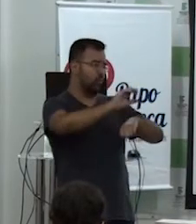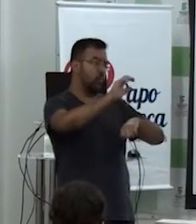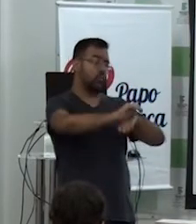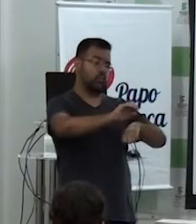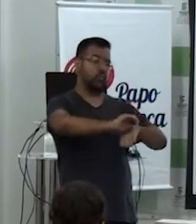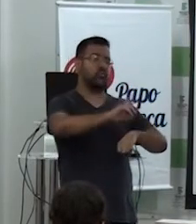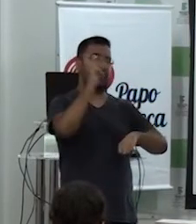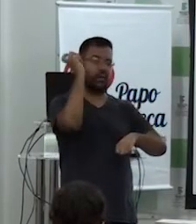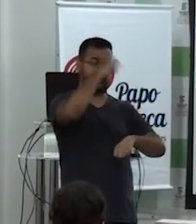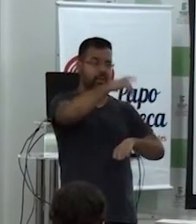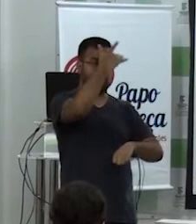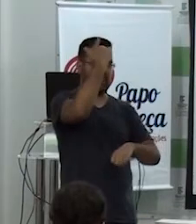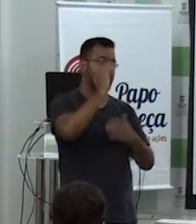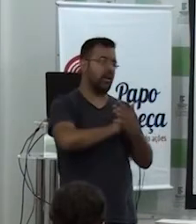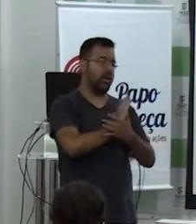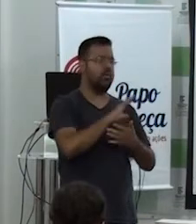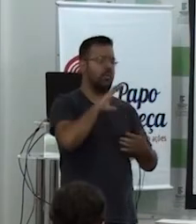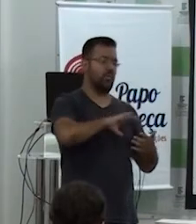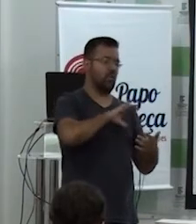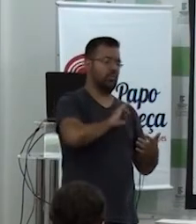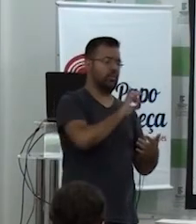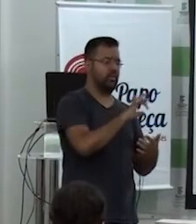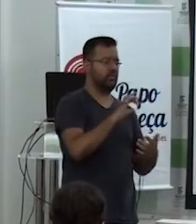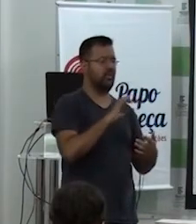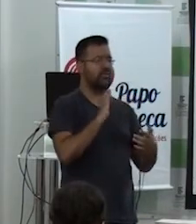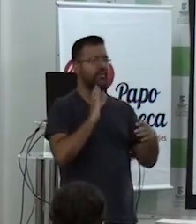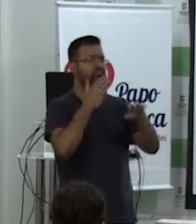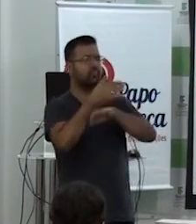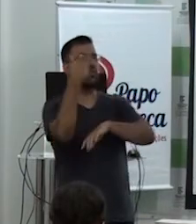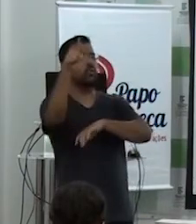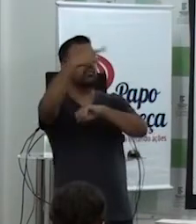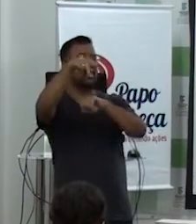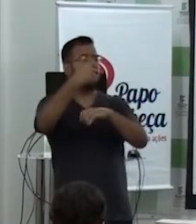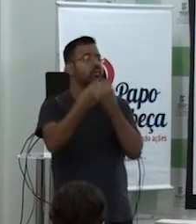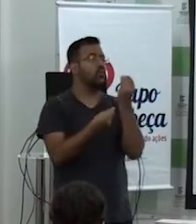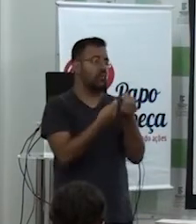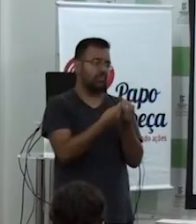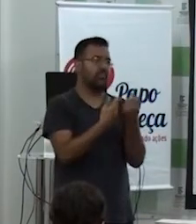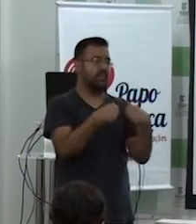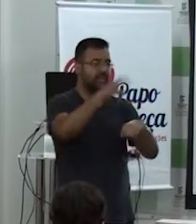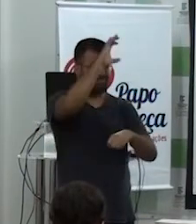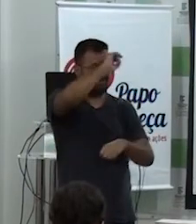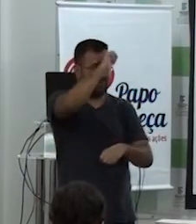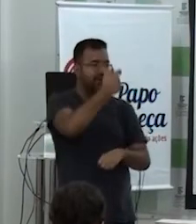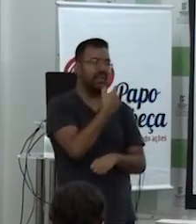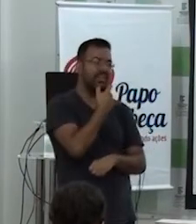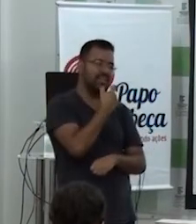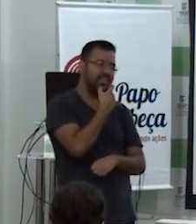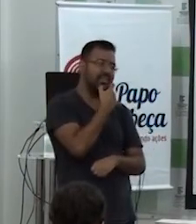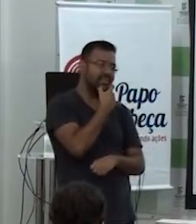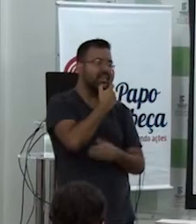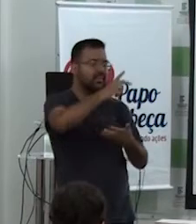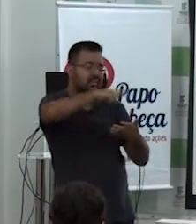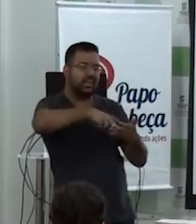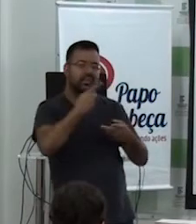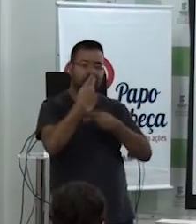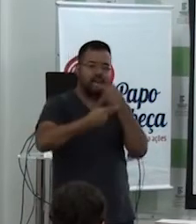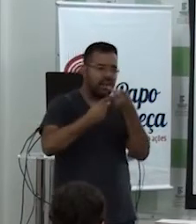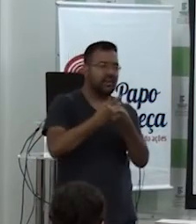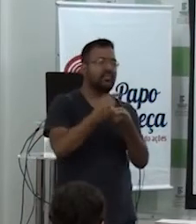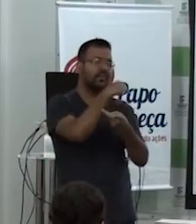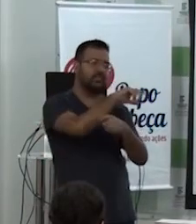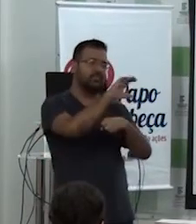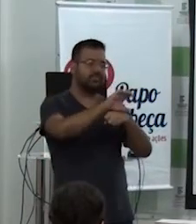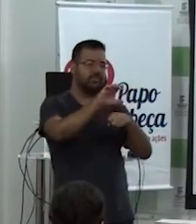maior barreira, né? Então, como que a gente pode contribuir para isso, para que a gente já tenha uma abertura,